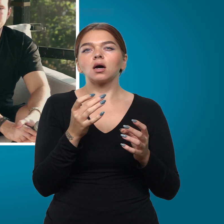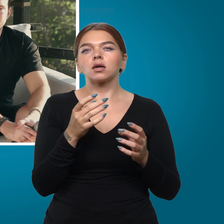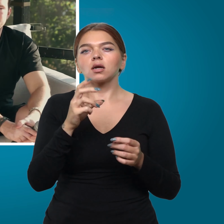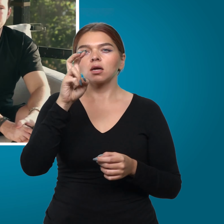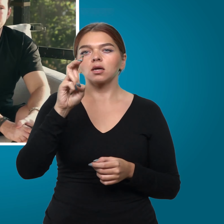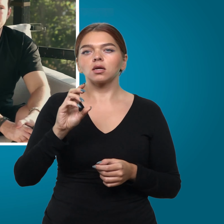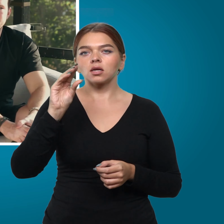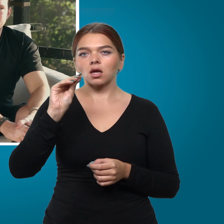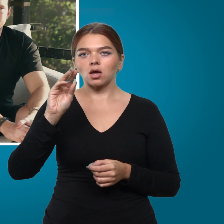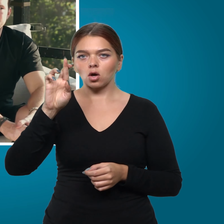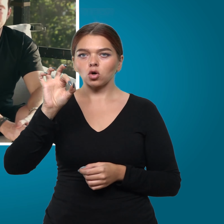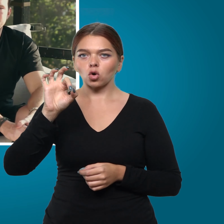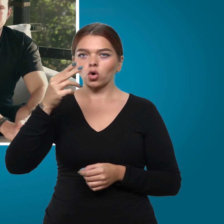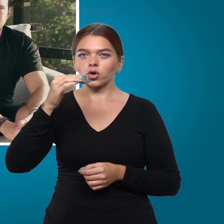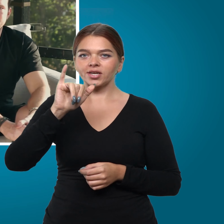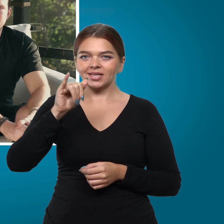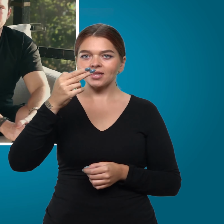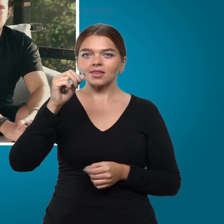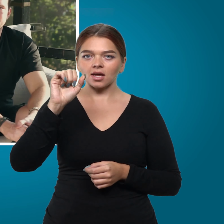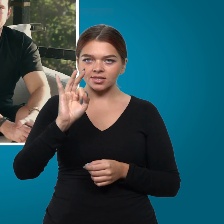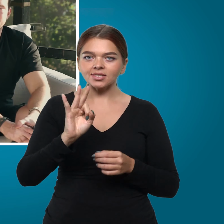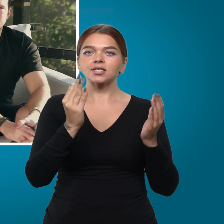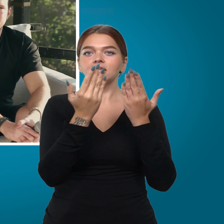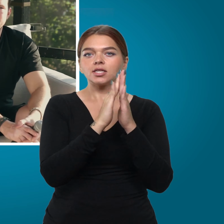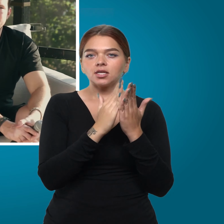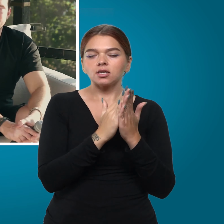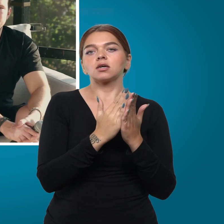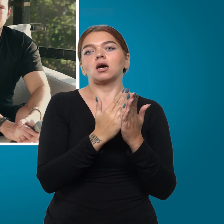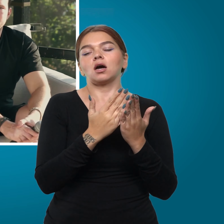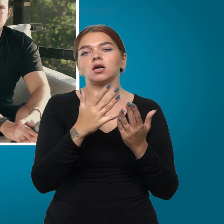privalomosios literatūros sąrašus, man yra dėl to labai liūna, nes kartais